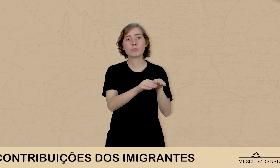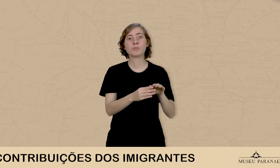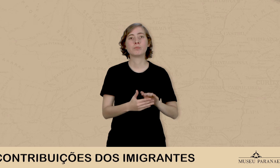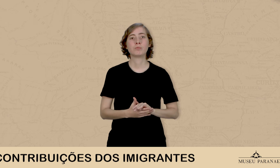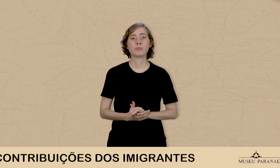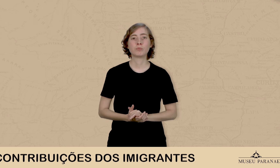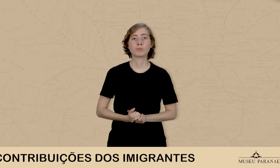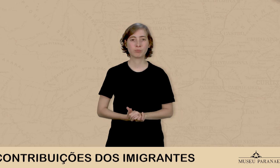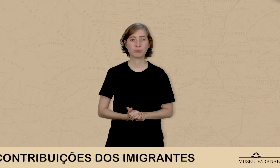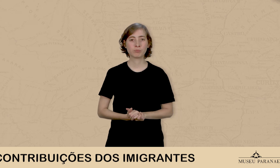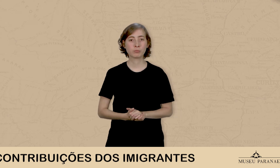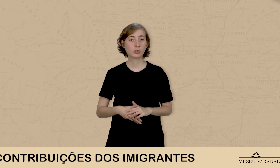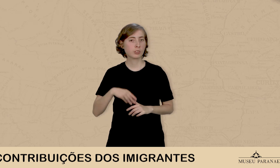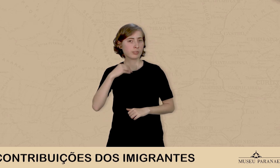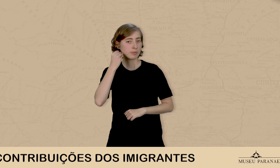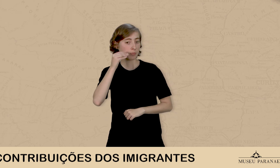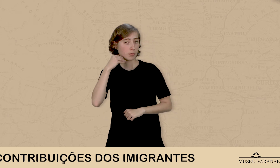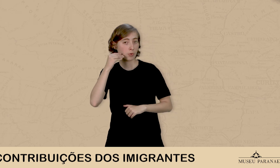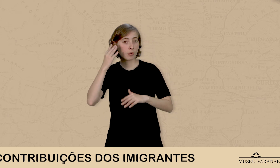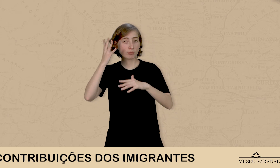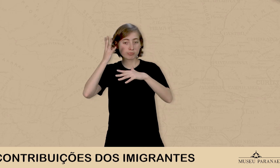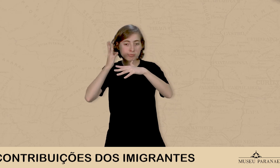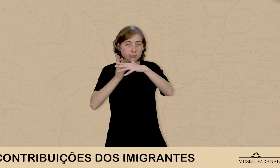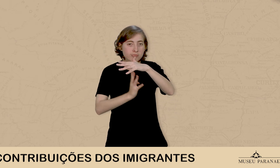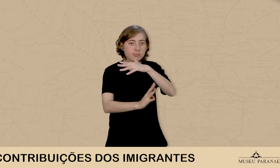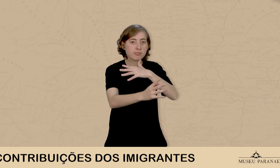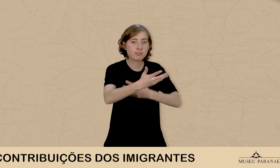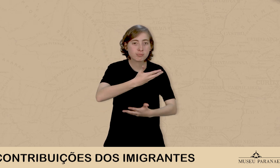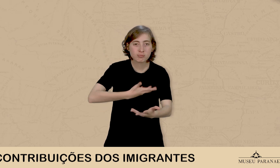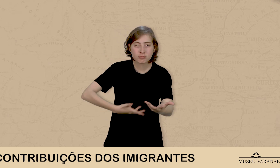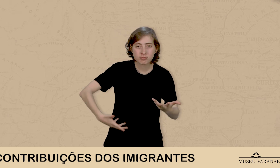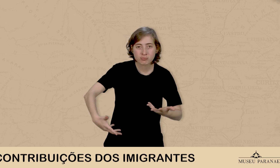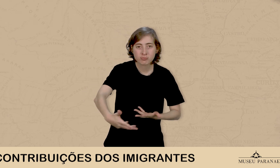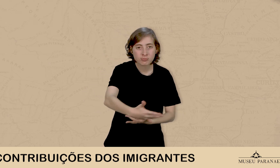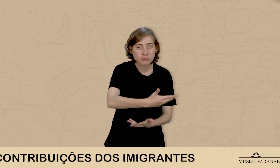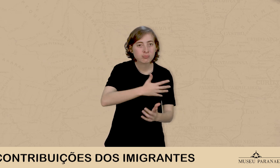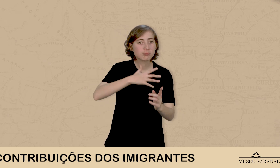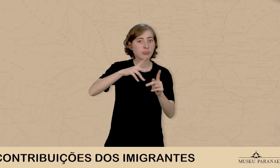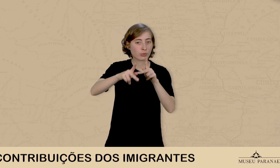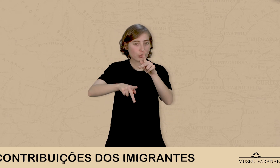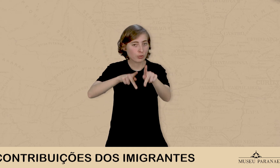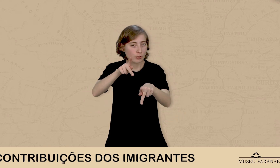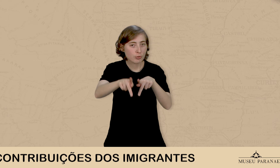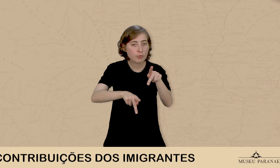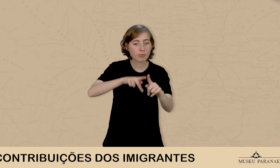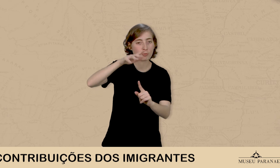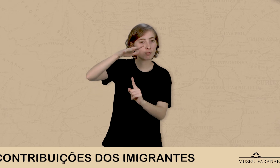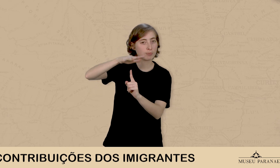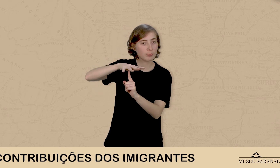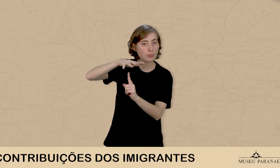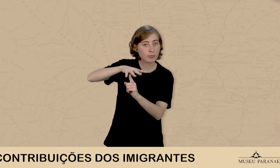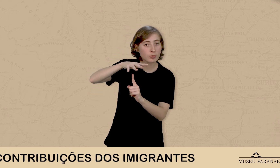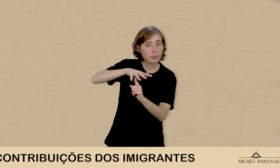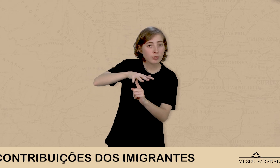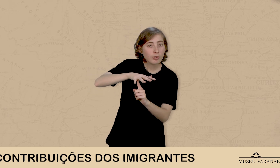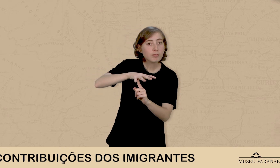A experiência dessas populações que adentraram o Paraná com a pluralidade étnica resulta